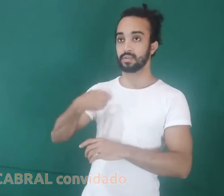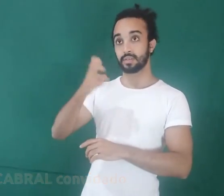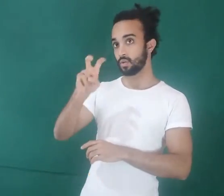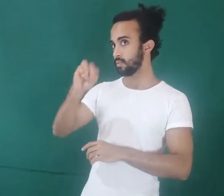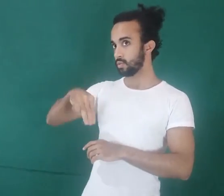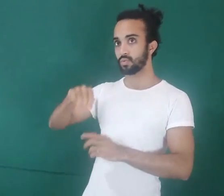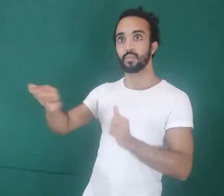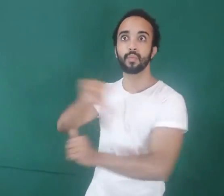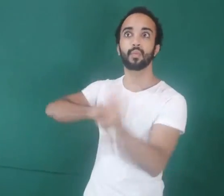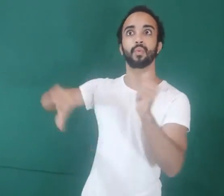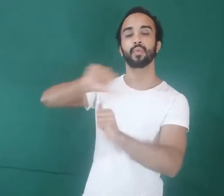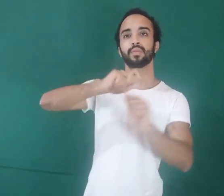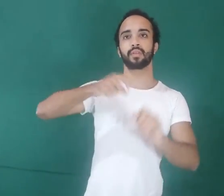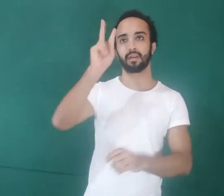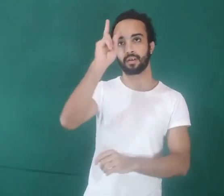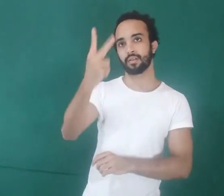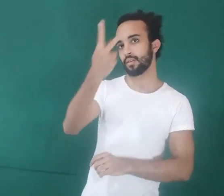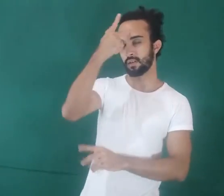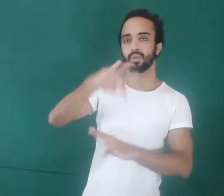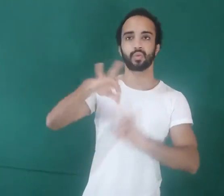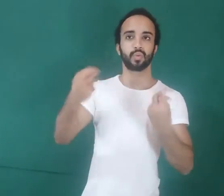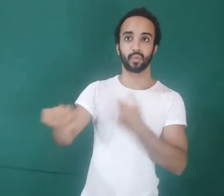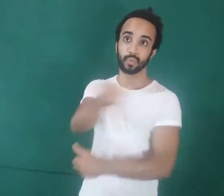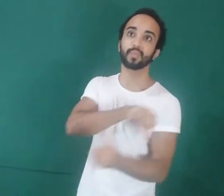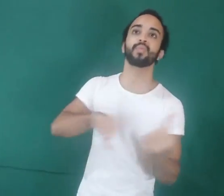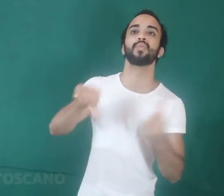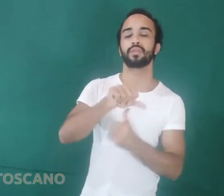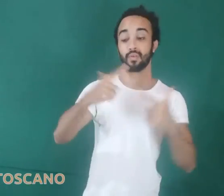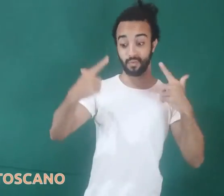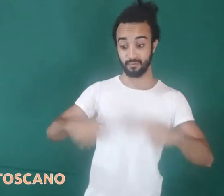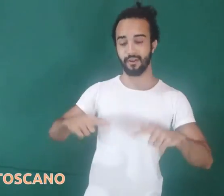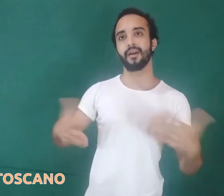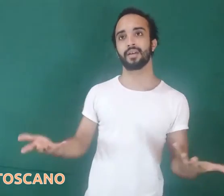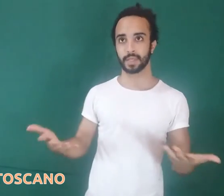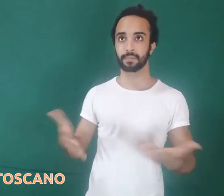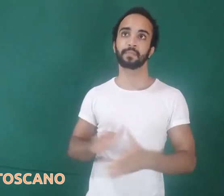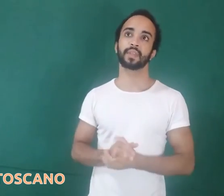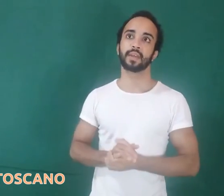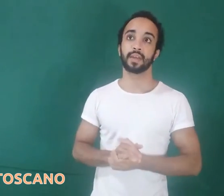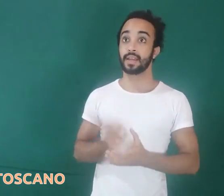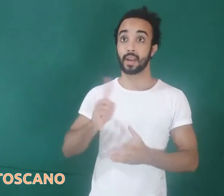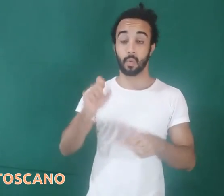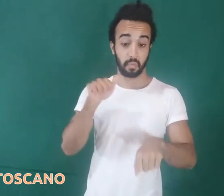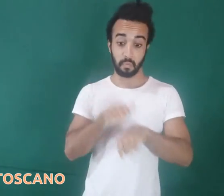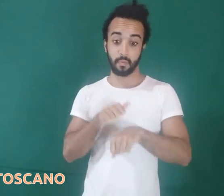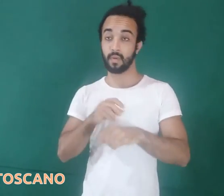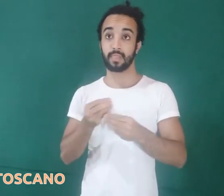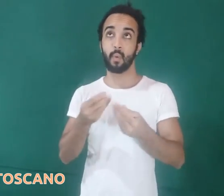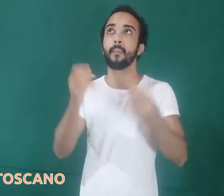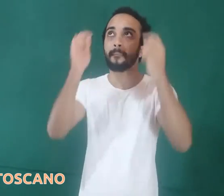ser outra. Tudo se desfaz, tá rarefeito, né? Tá nesse lugar não palpável, mas existente. E eu